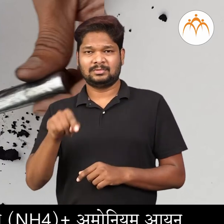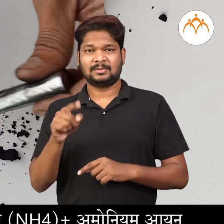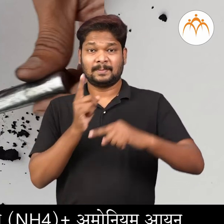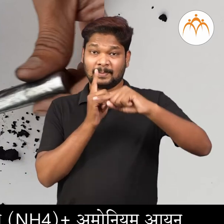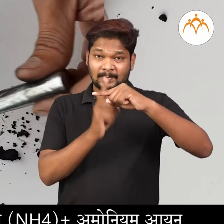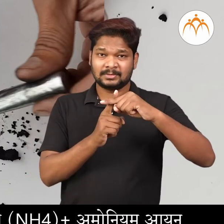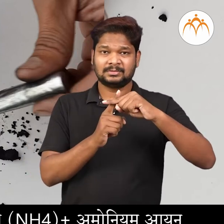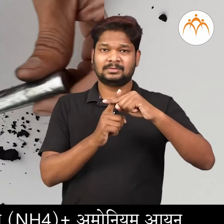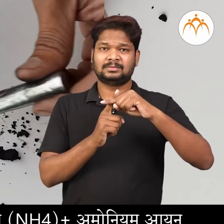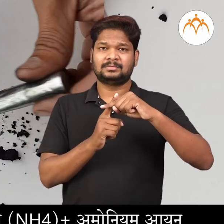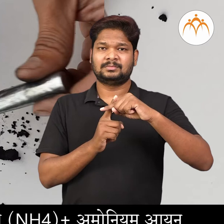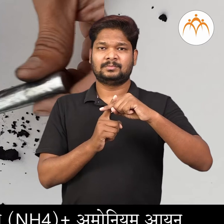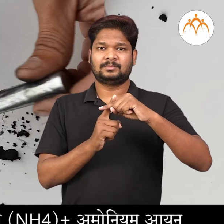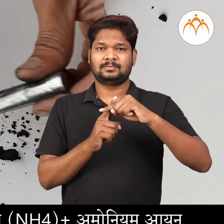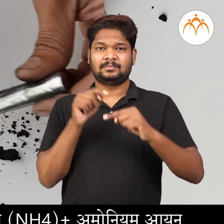प्लस